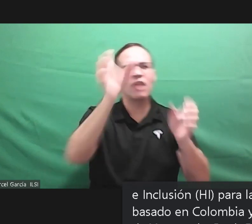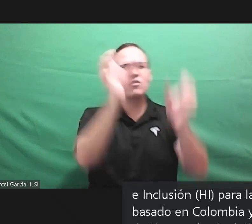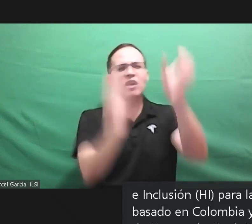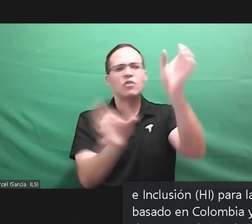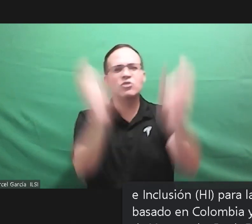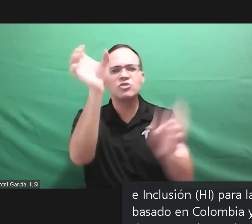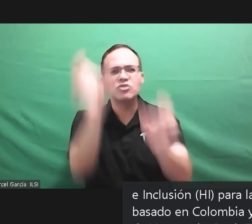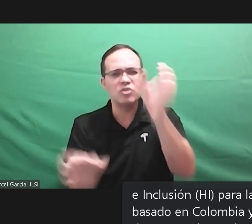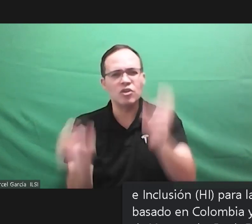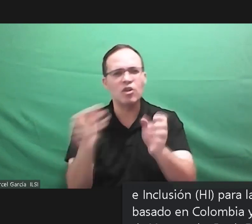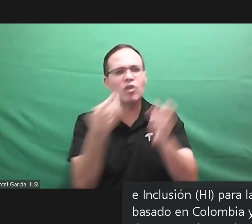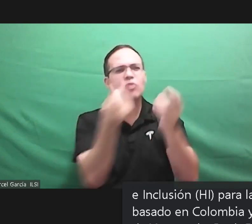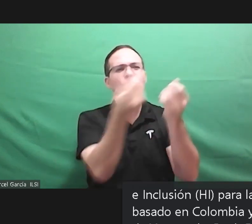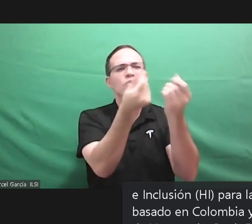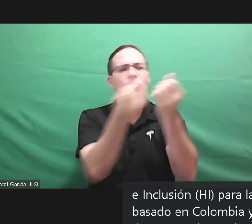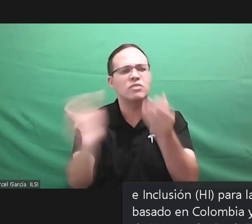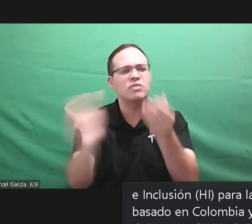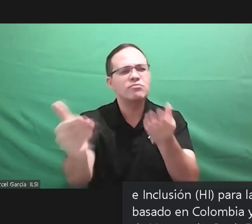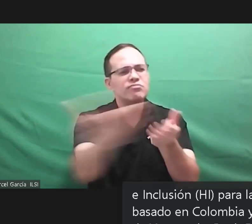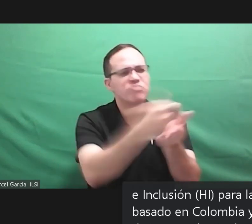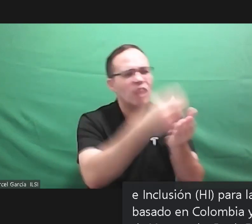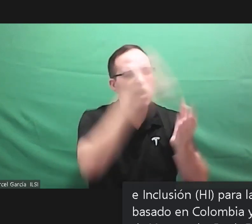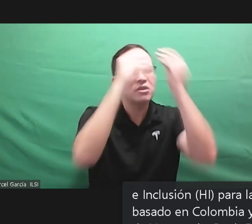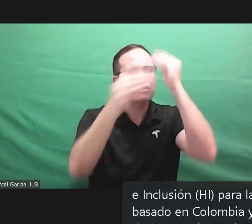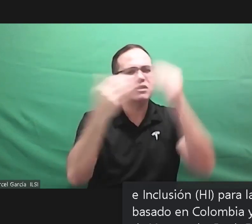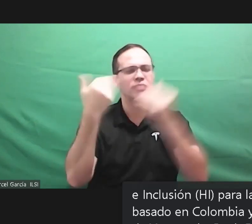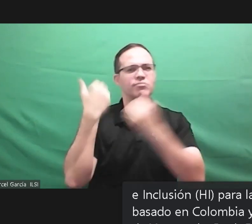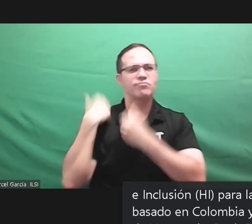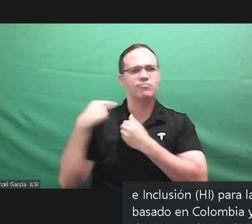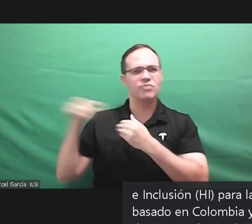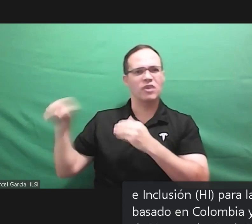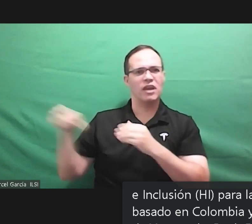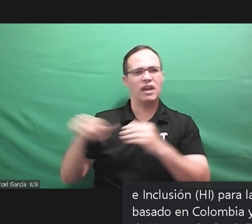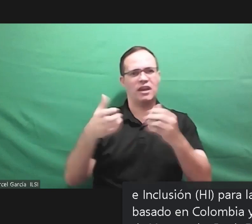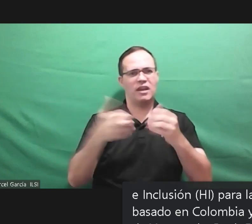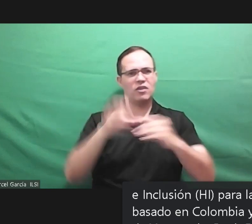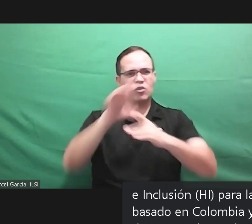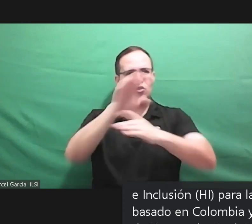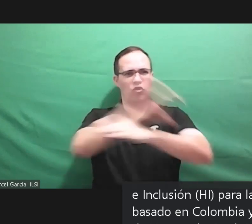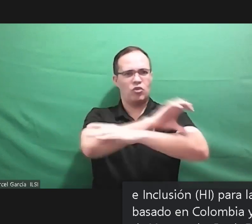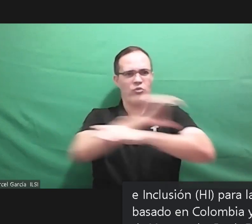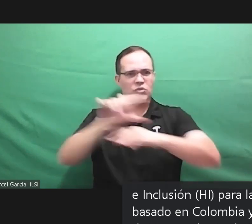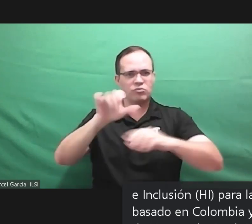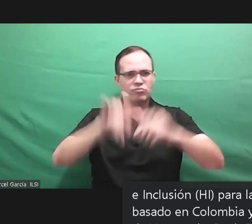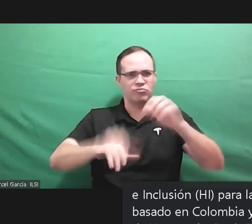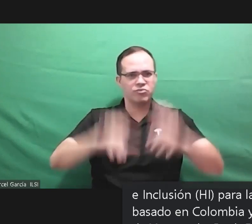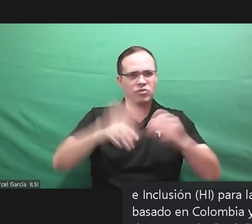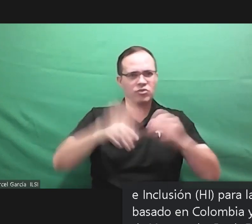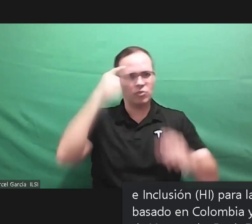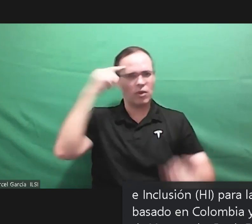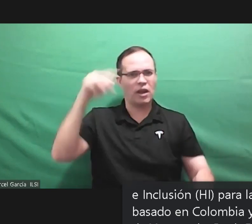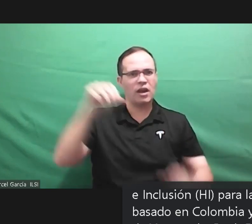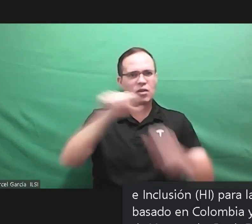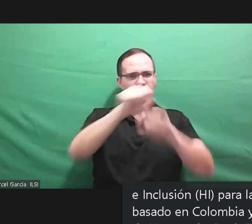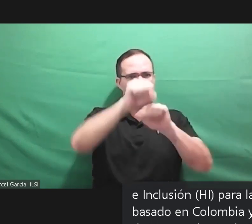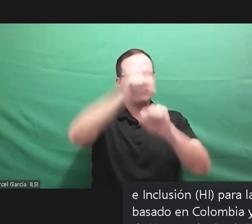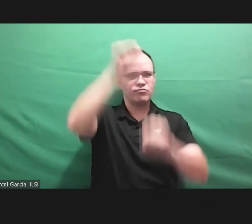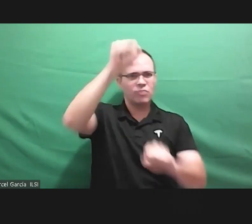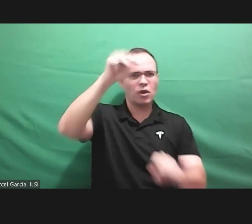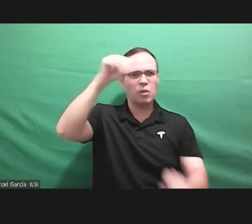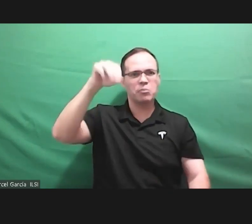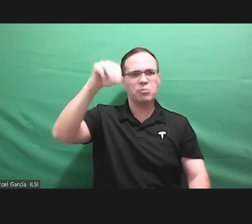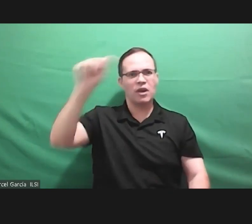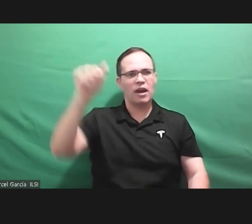de cuentas y aprendizaje. Él también es ingeniero en sistemas, tiene una maestría en gestión de calidad. Y el tema que va a